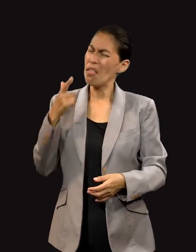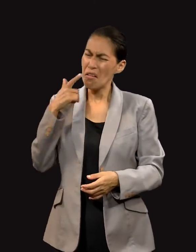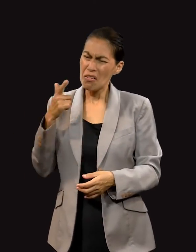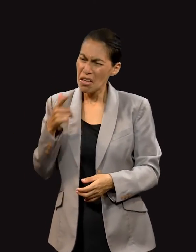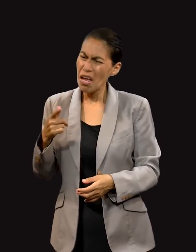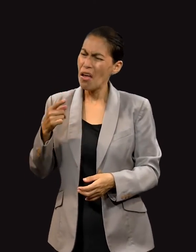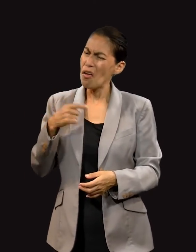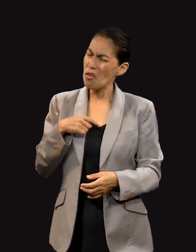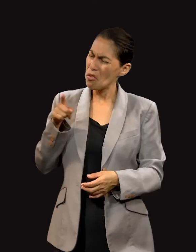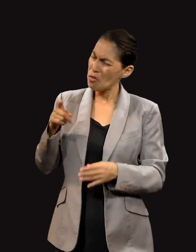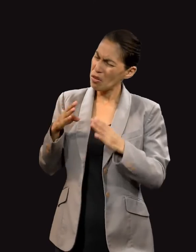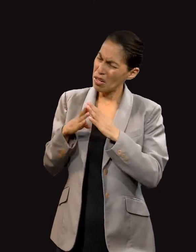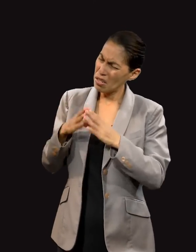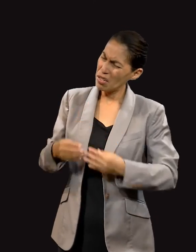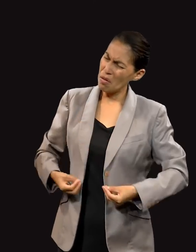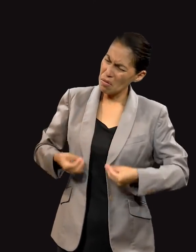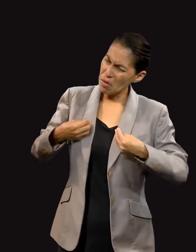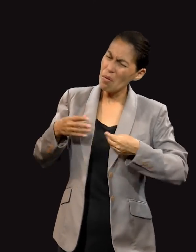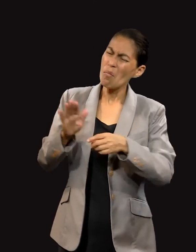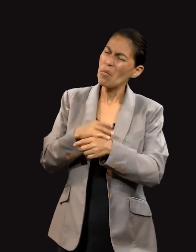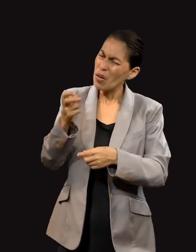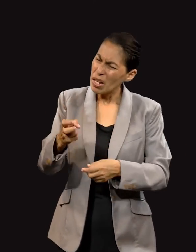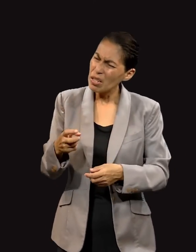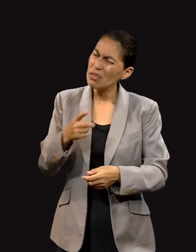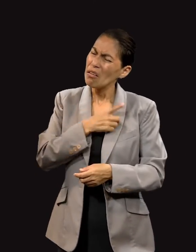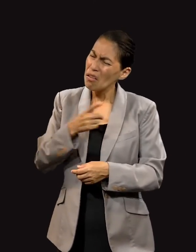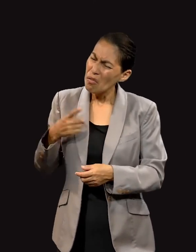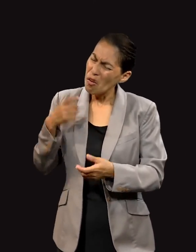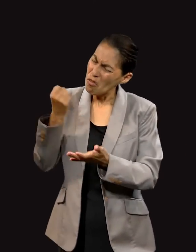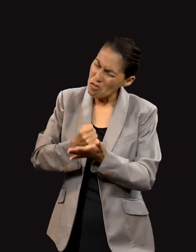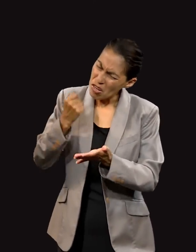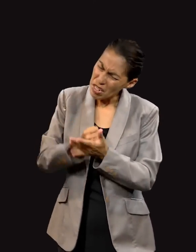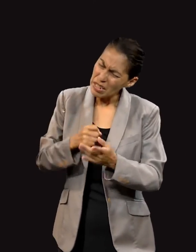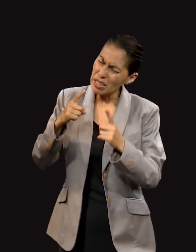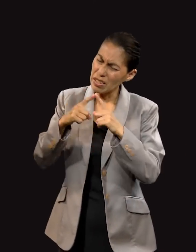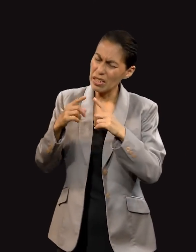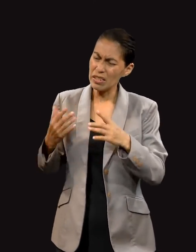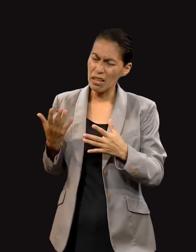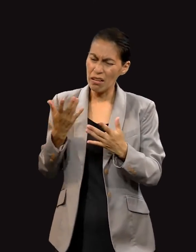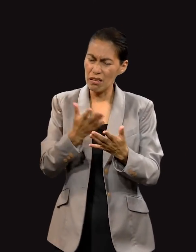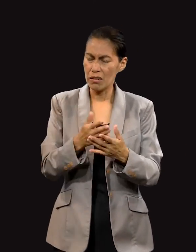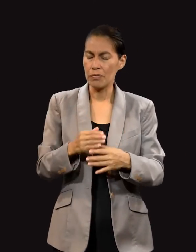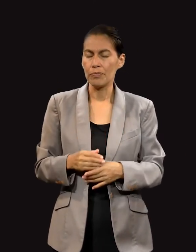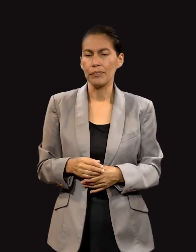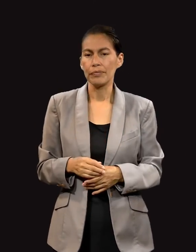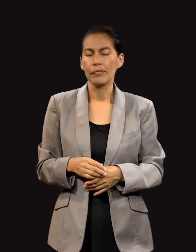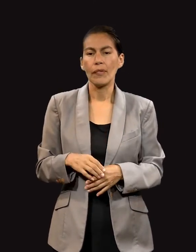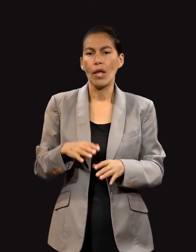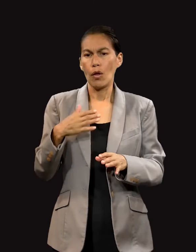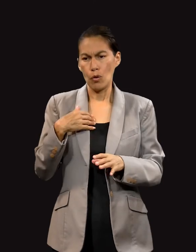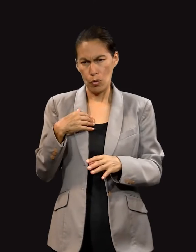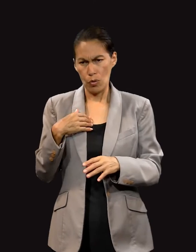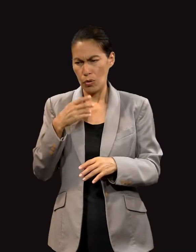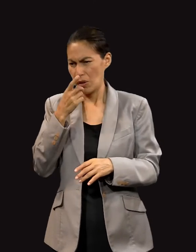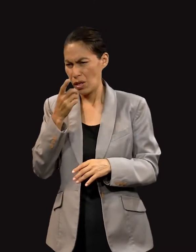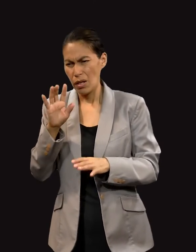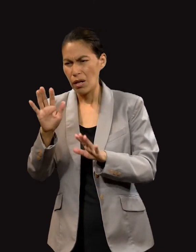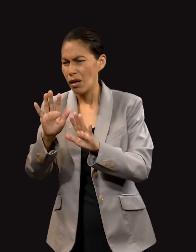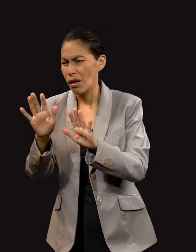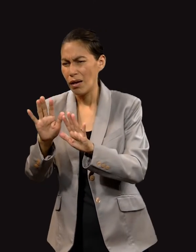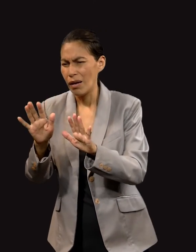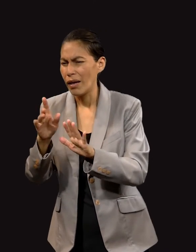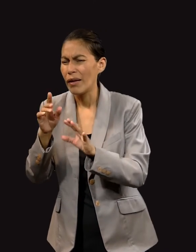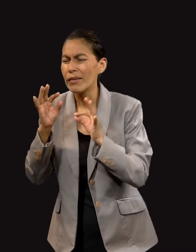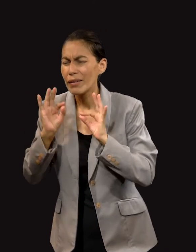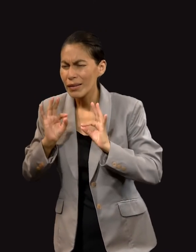No, mamita, no es eso. Mire, si no quiere, no vamos. Y nos vamos a quedar aquí, me dijo, bueno, ya nos quedamos en la